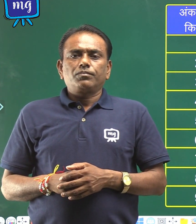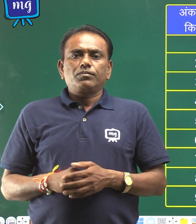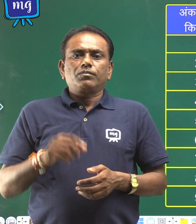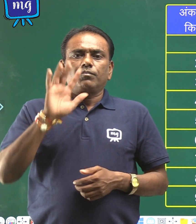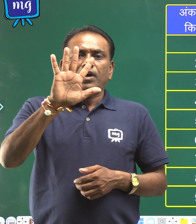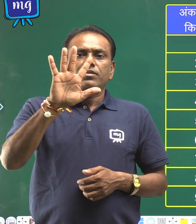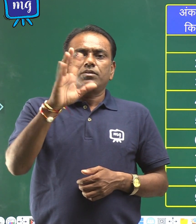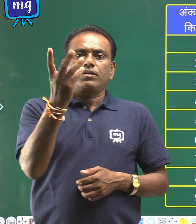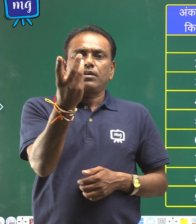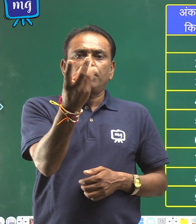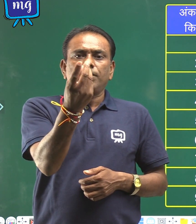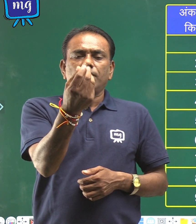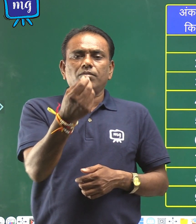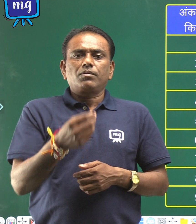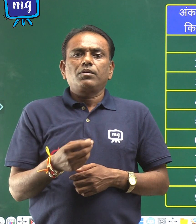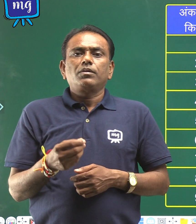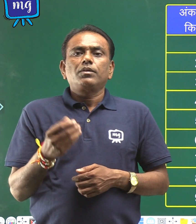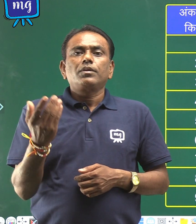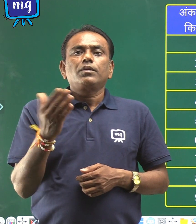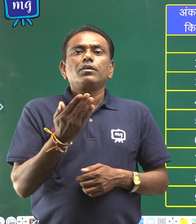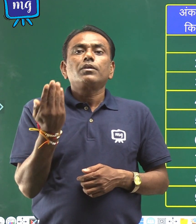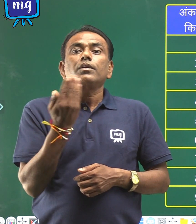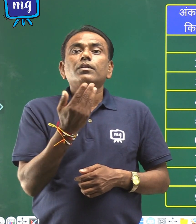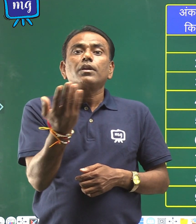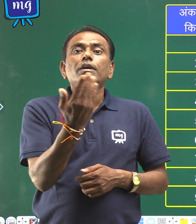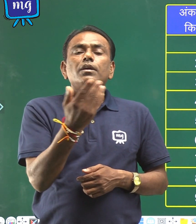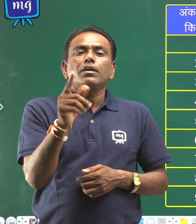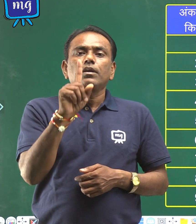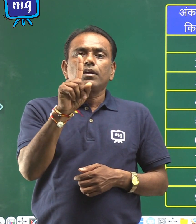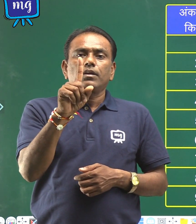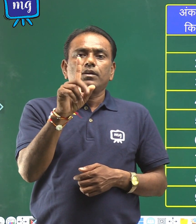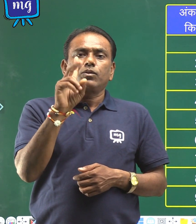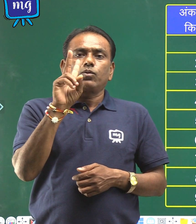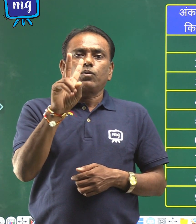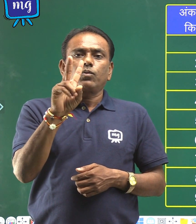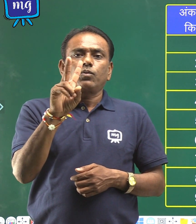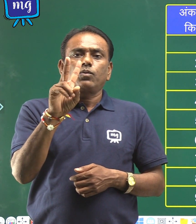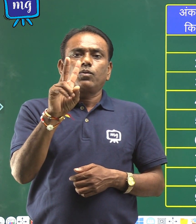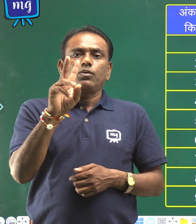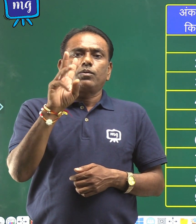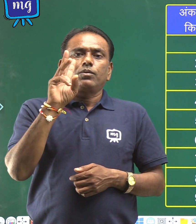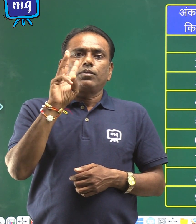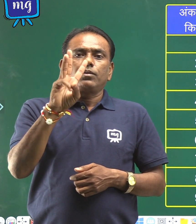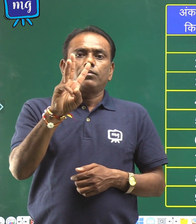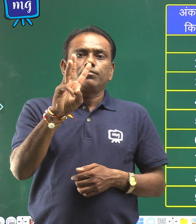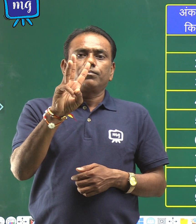5 नंबर कितने बच्चों के आया? 1, 2,